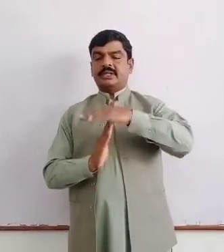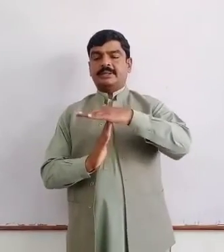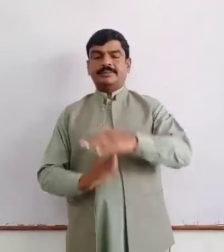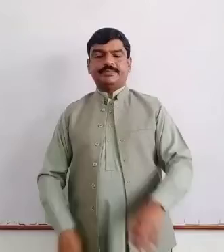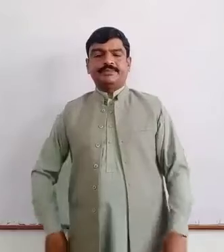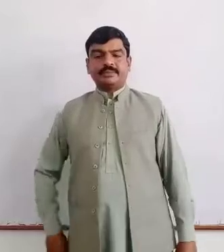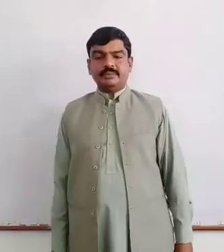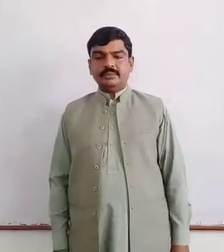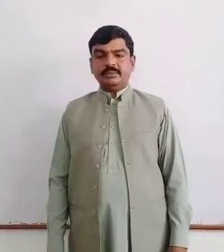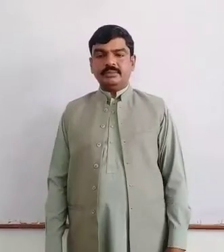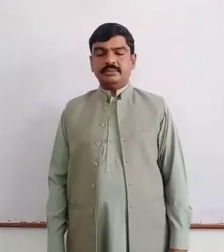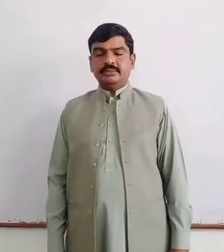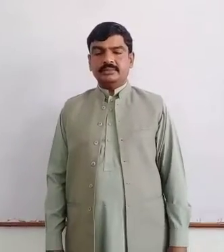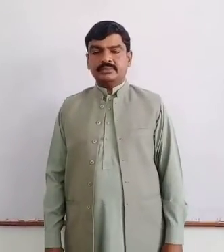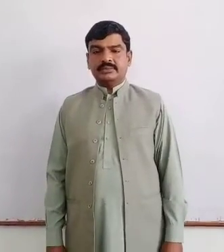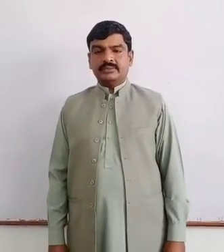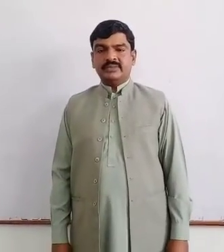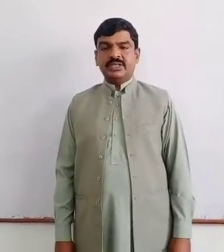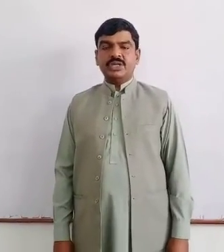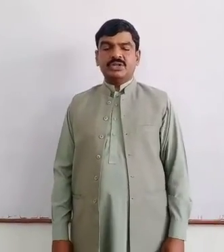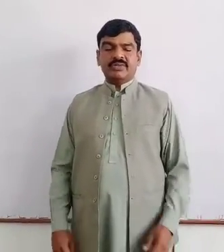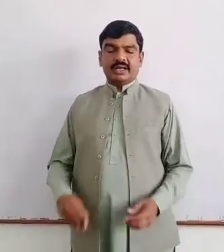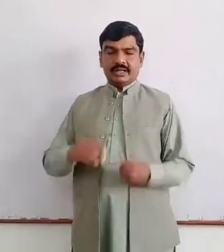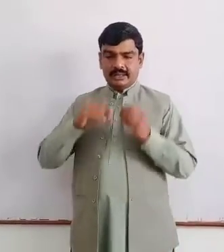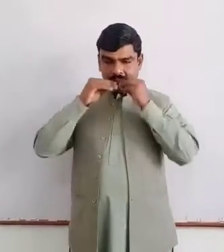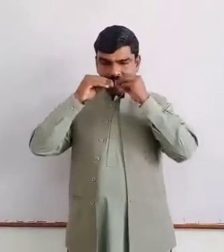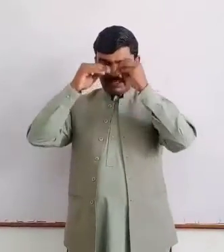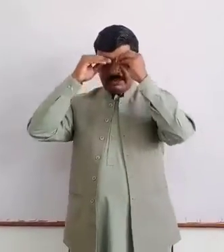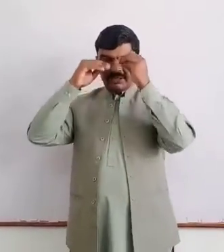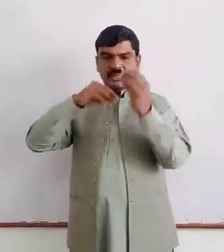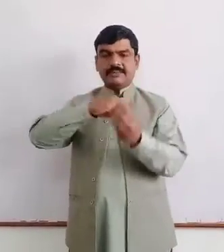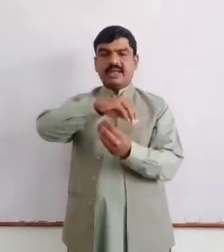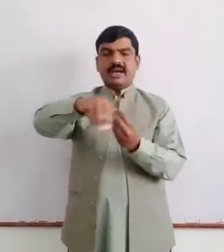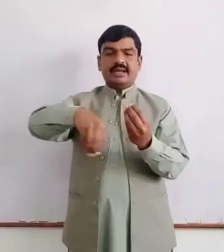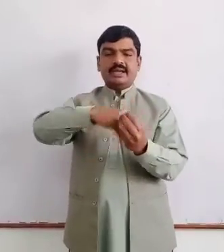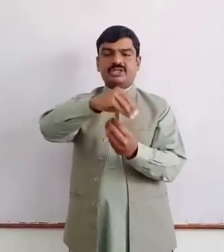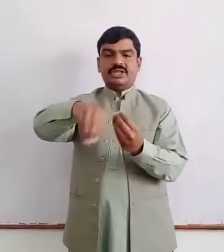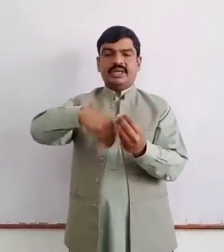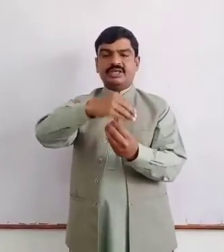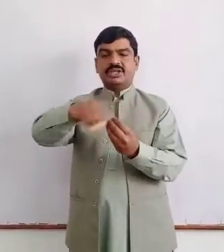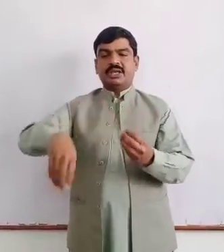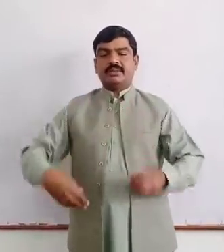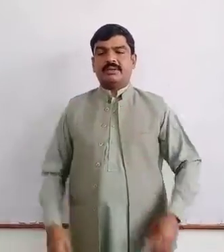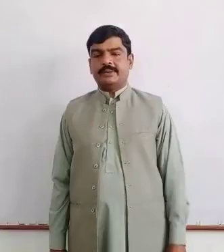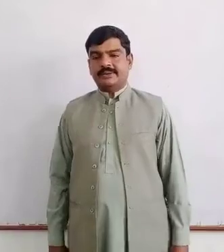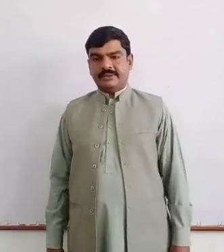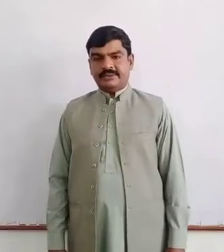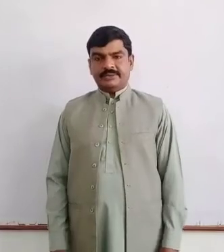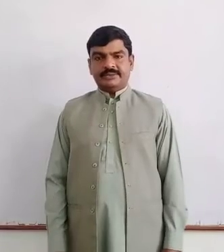सदर। इज्जतुल विदा। इज्जतुल विदा नबी सल्लल्लाहु आखिरी हज एक ही हज किया। हदूद